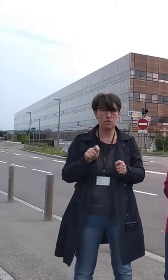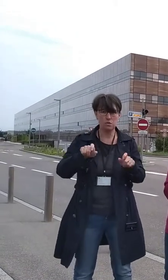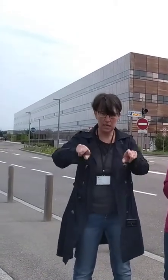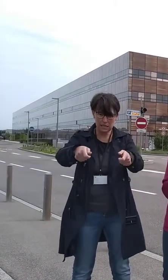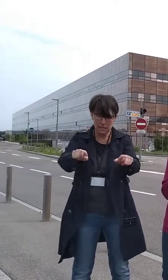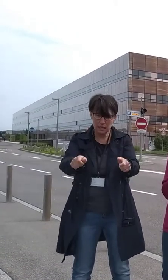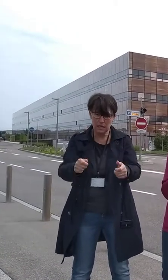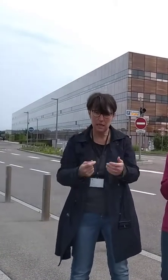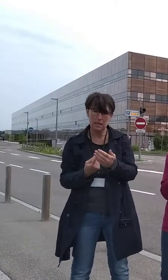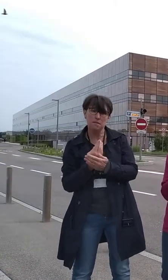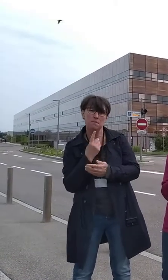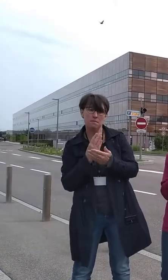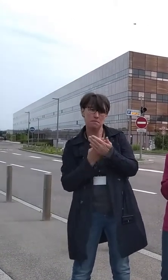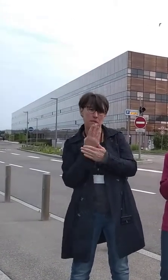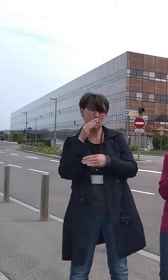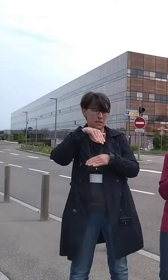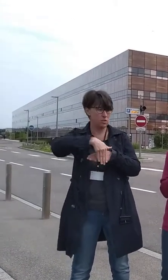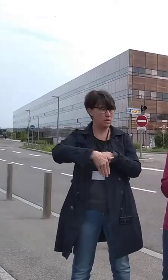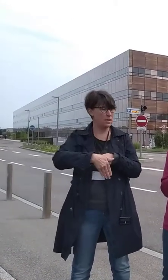toute la journée,